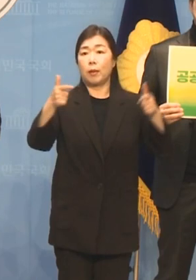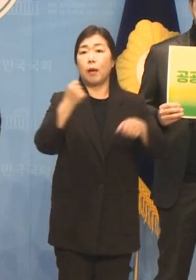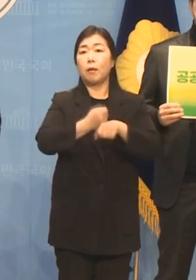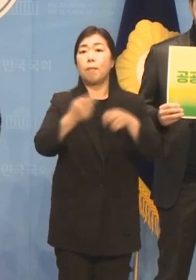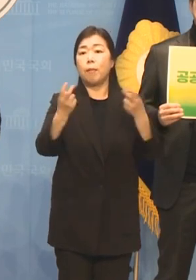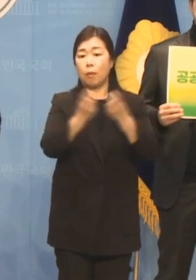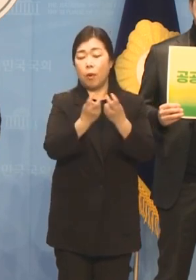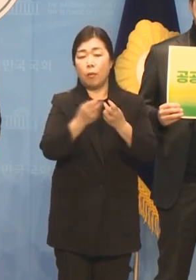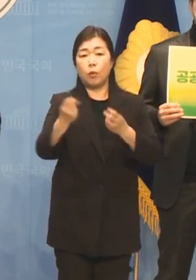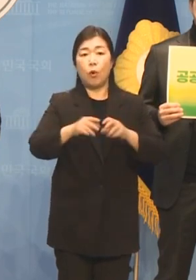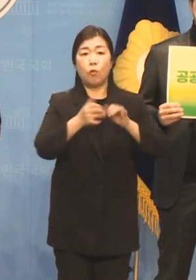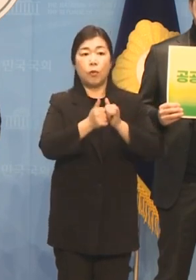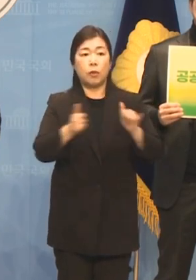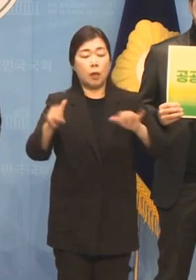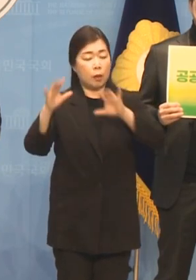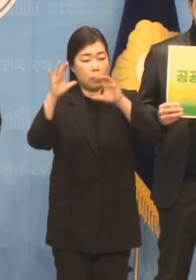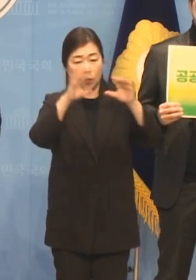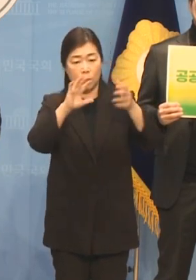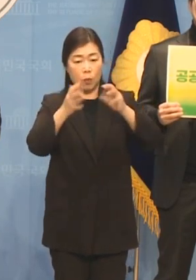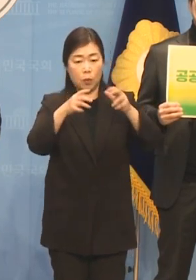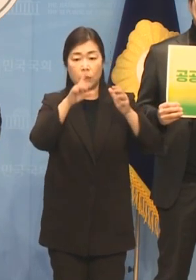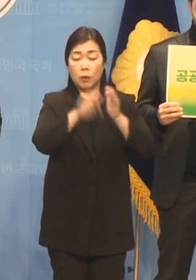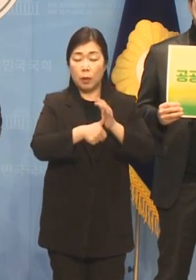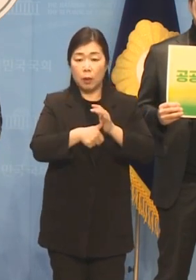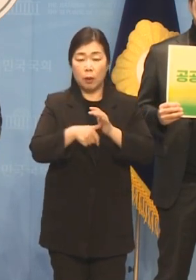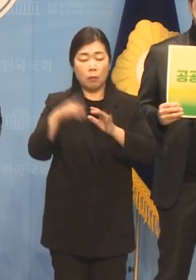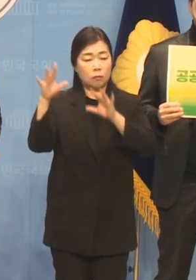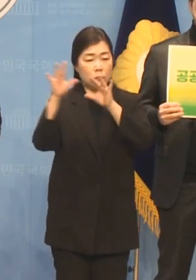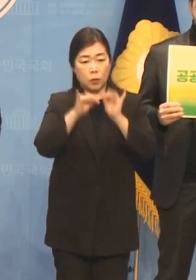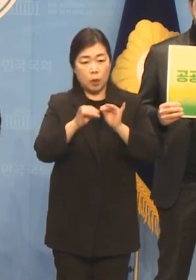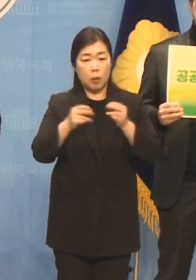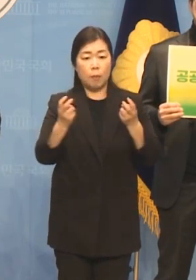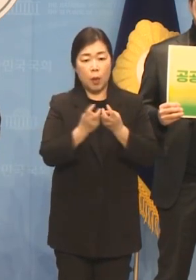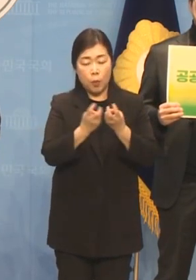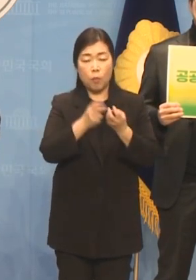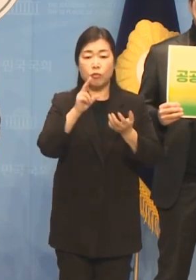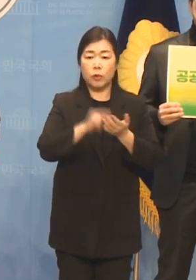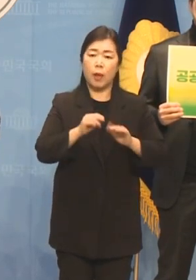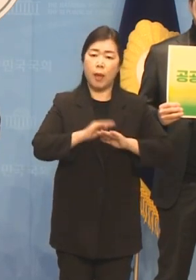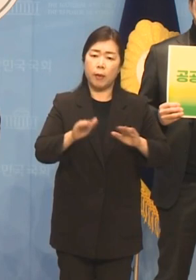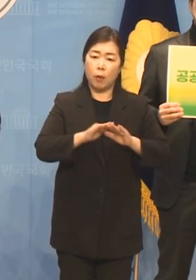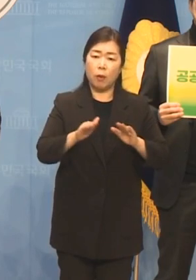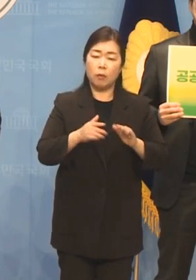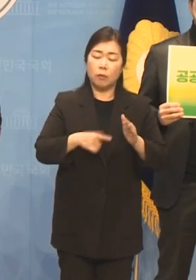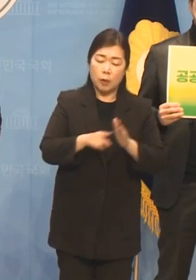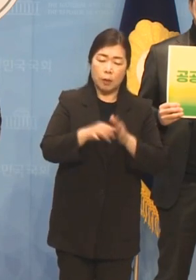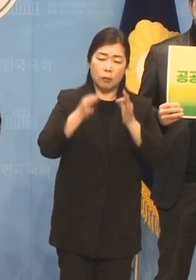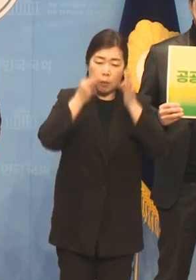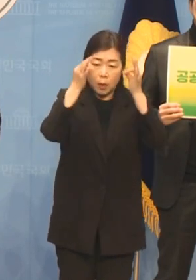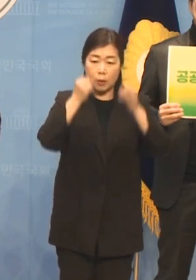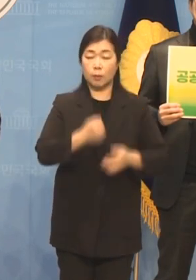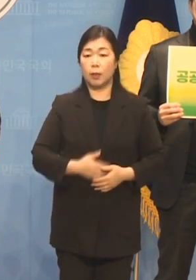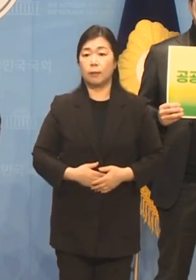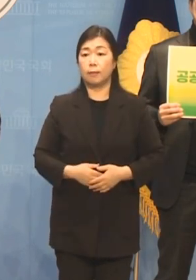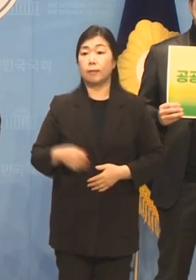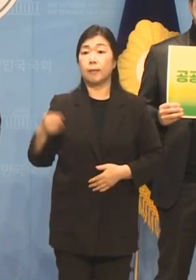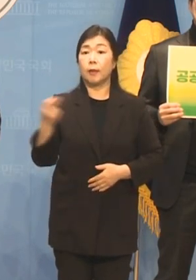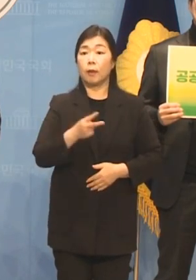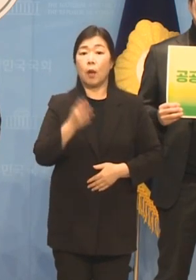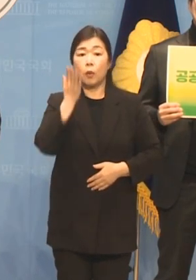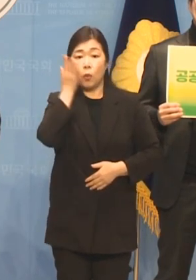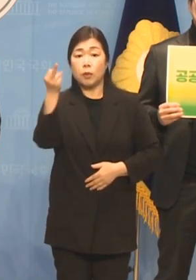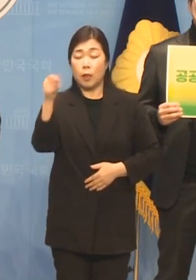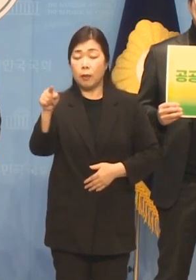그리고 국민적 공론의 장에서 어떻게 이 문제를 풀 것에 관한 적극 나설 계획입니다. 아울러